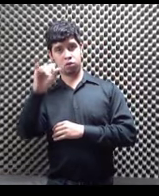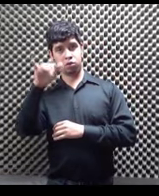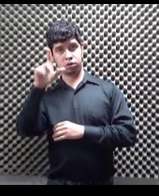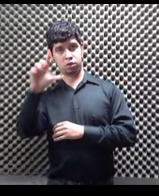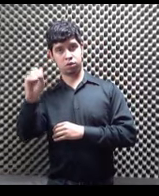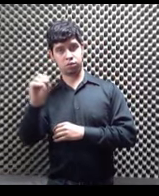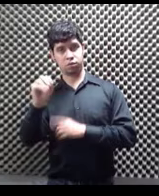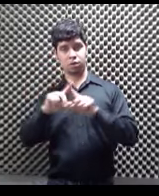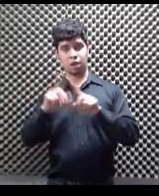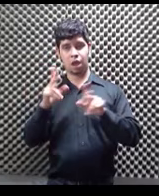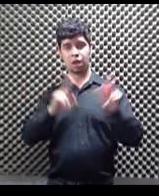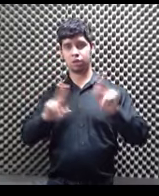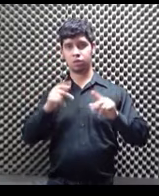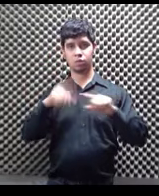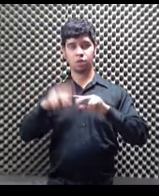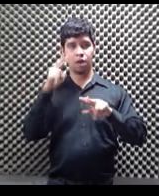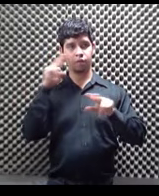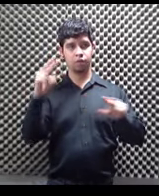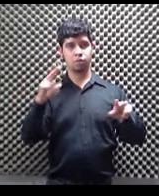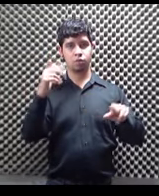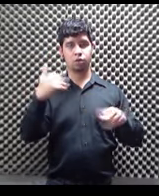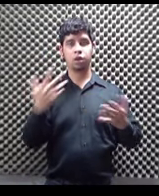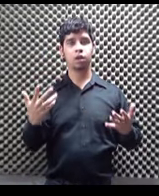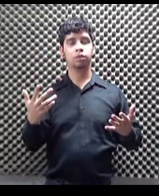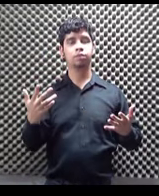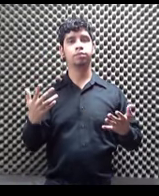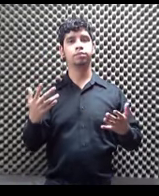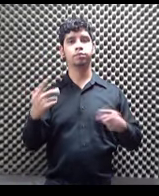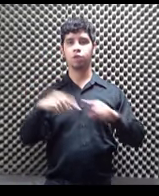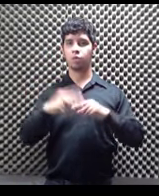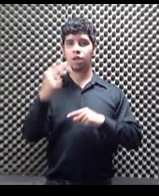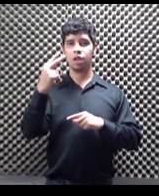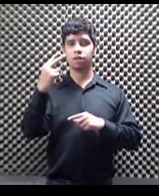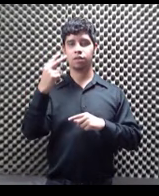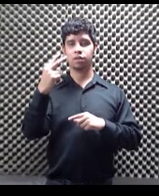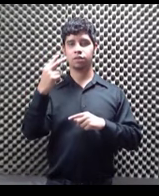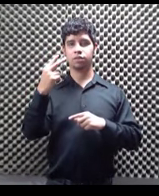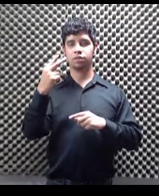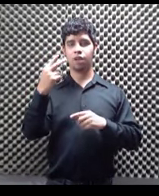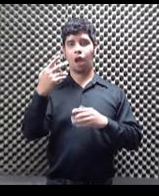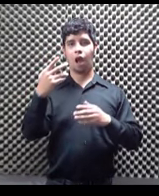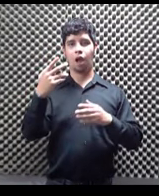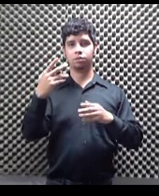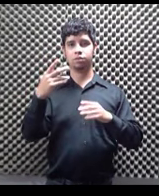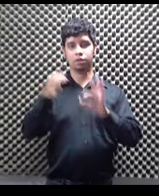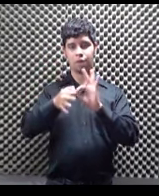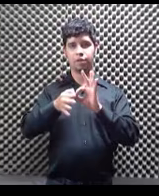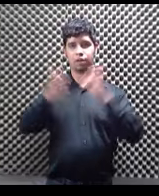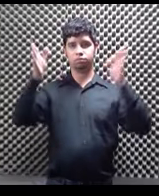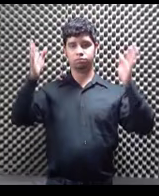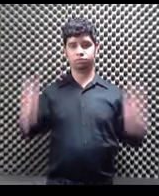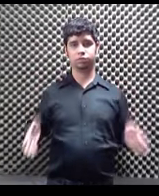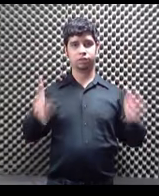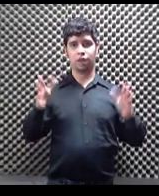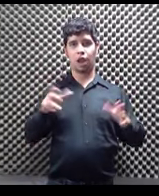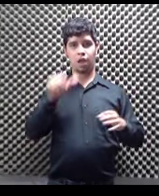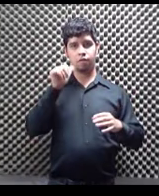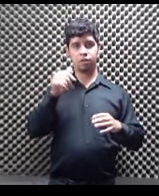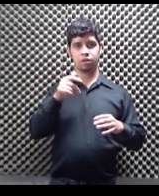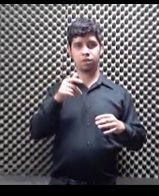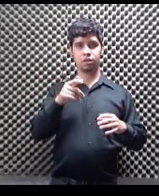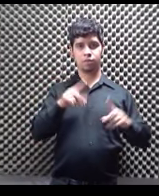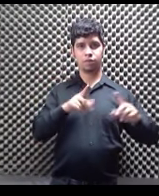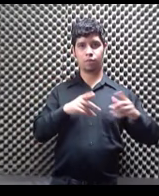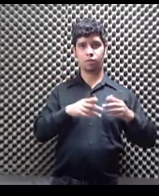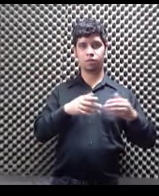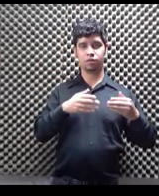que pasa es que la gente no, en las cámaras no nos van a ver así porque obviamente la cámara llega hasta José y ven en la otra cámara José. Pero si